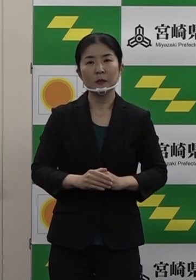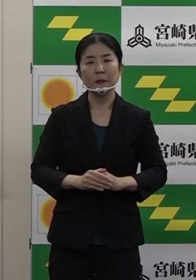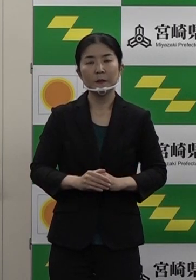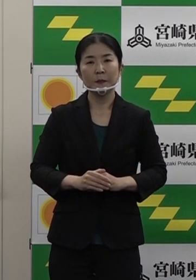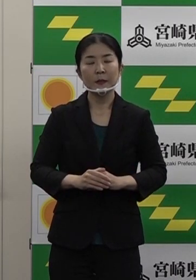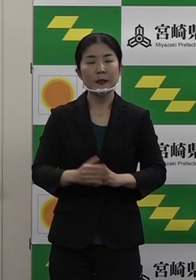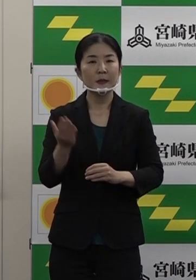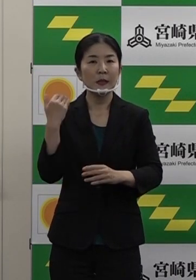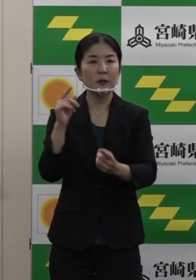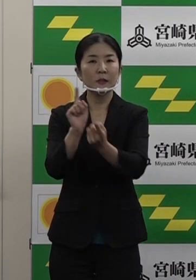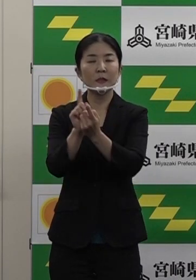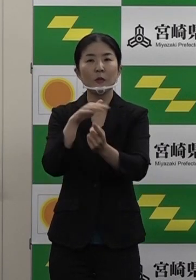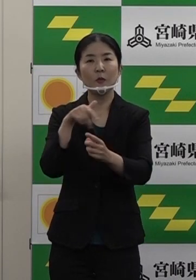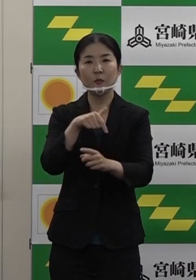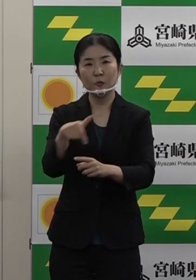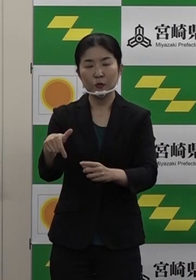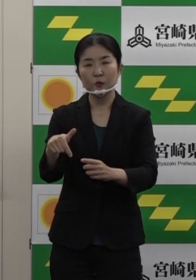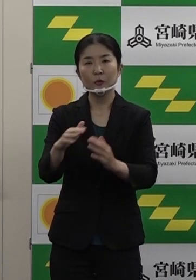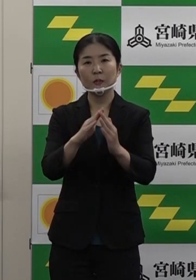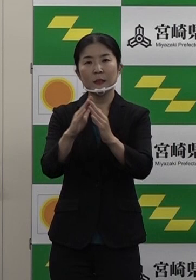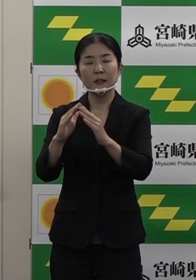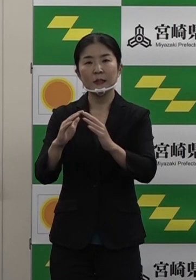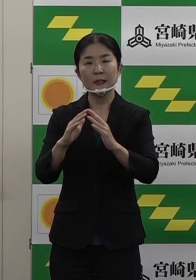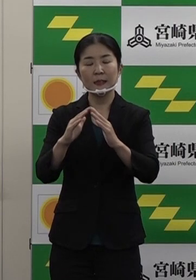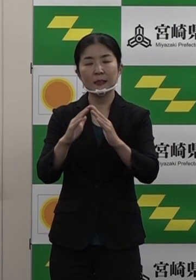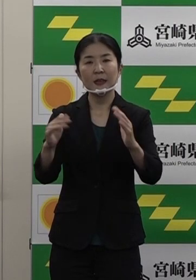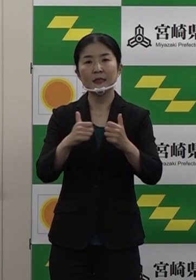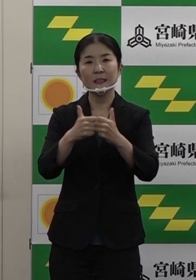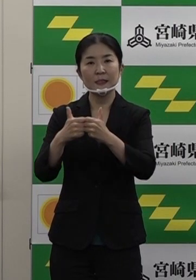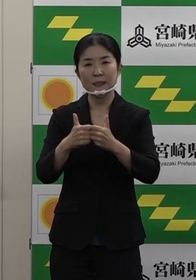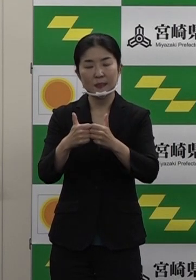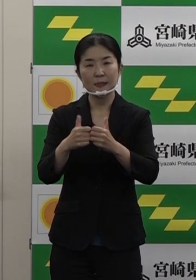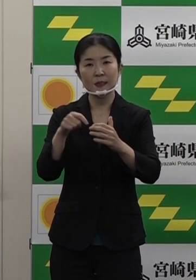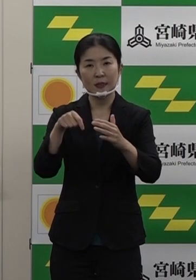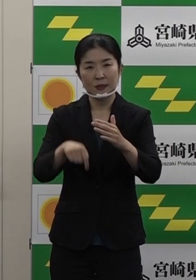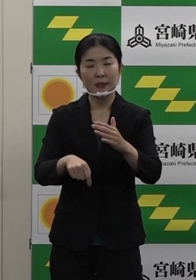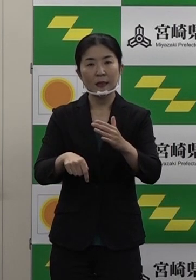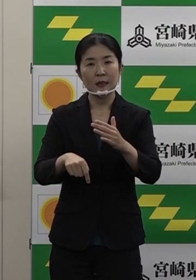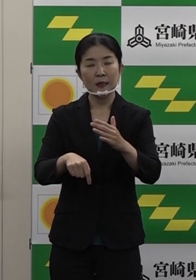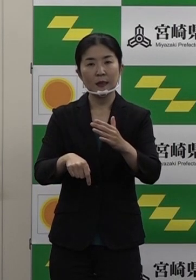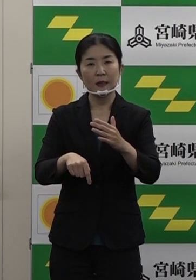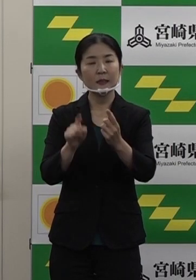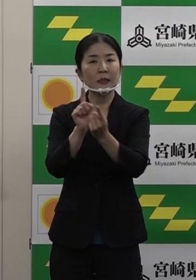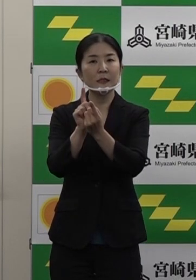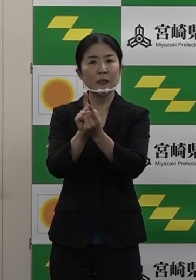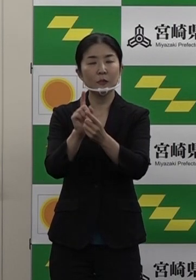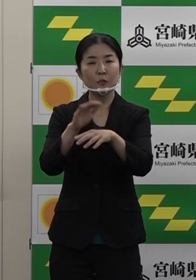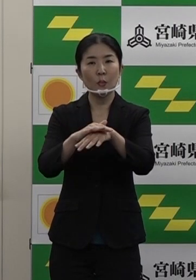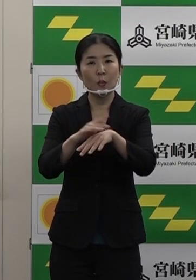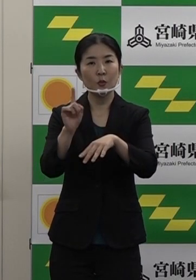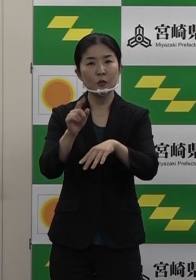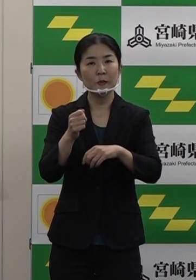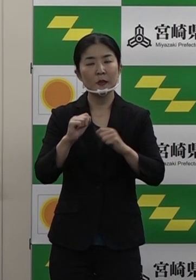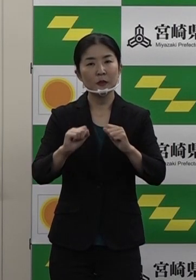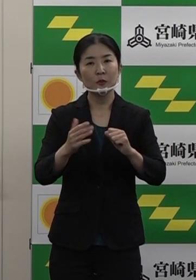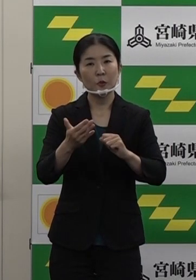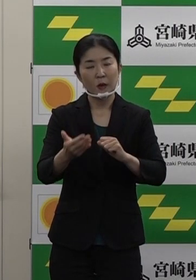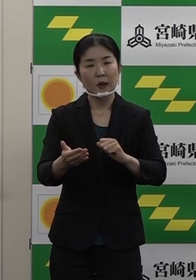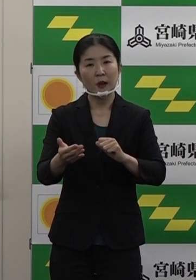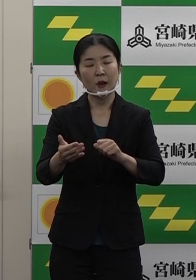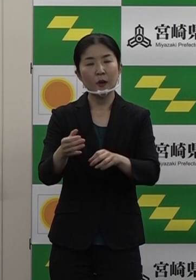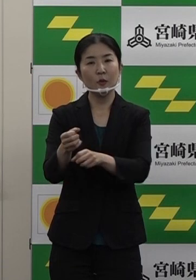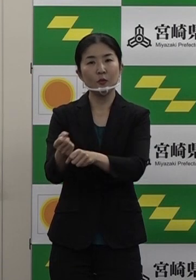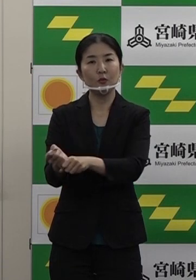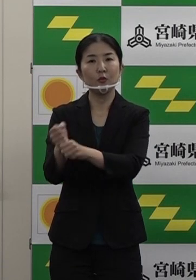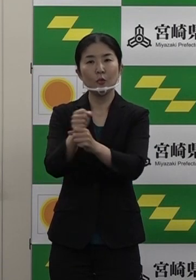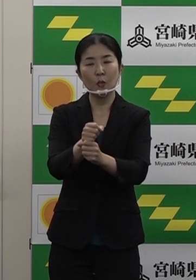ほどの対策本部会議で指示しましたように、そういった対策は今後どのように打っていって、どのようにその経済復興に結びつ